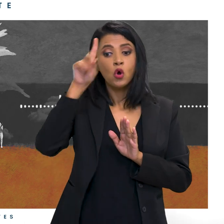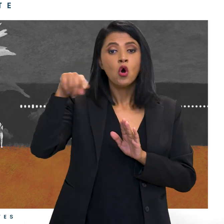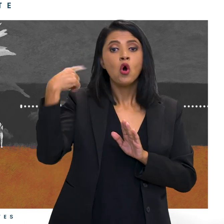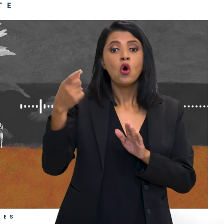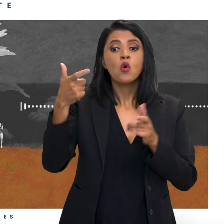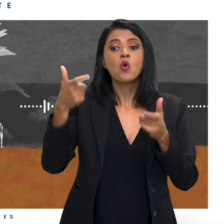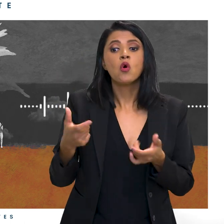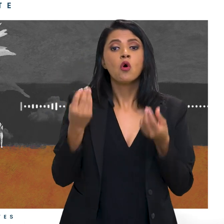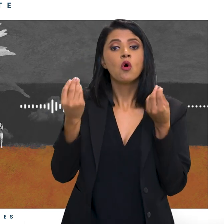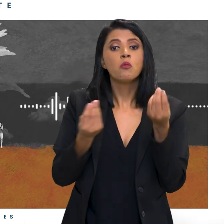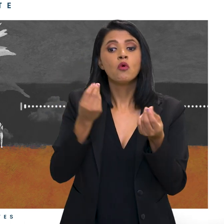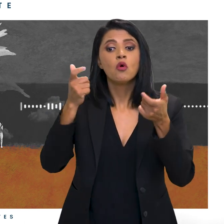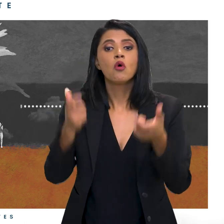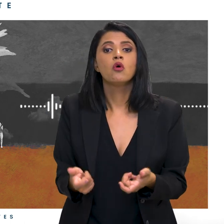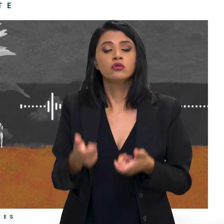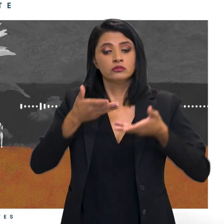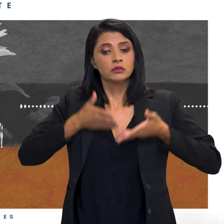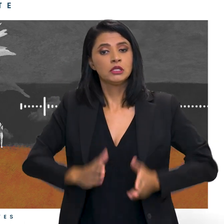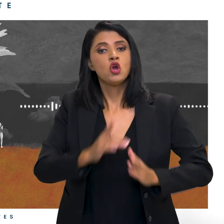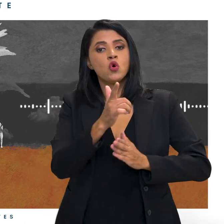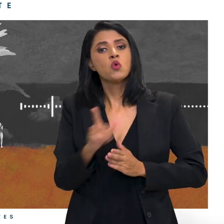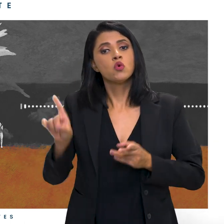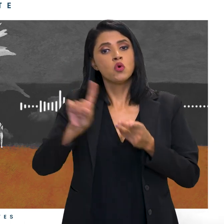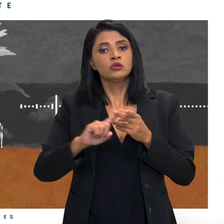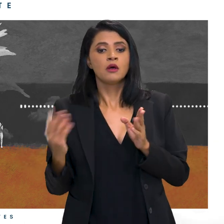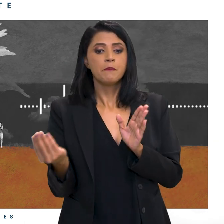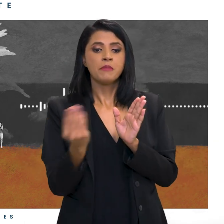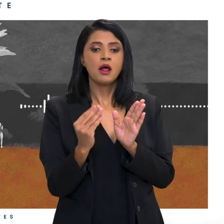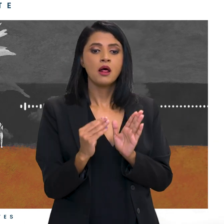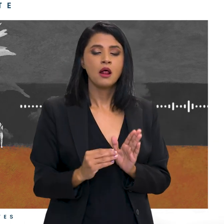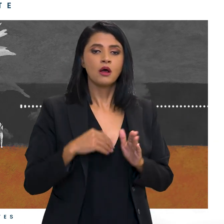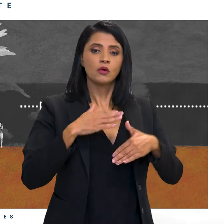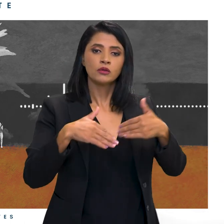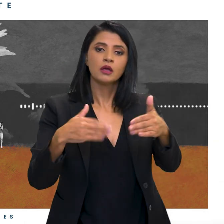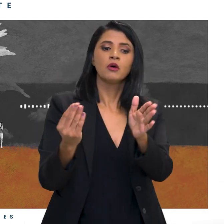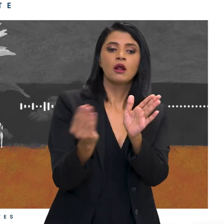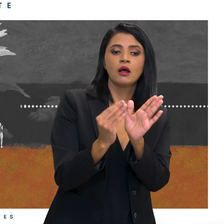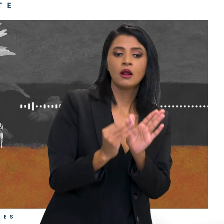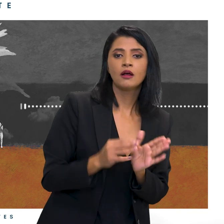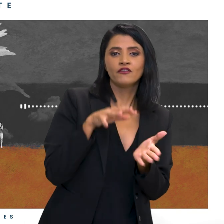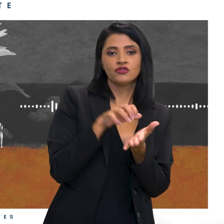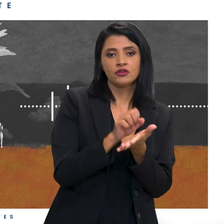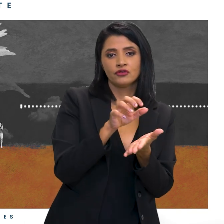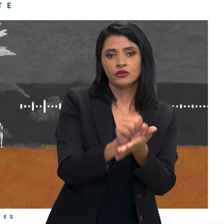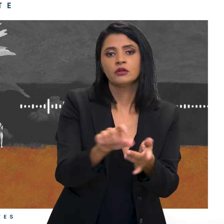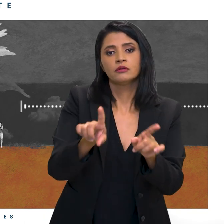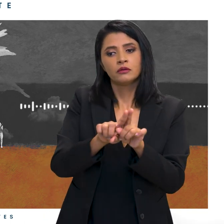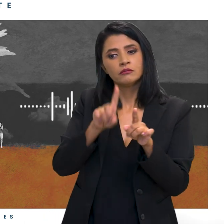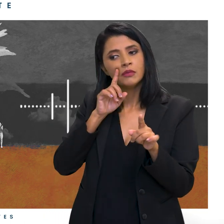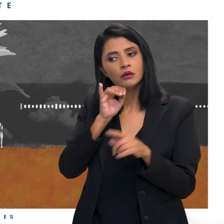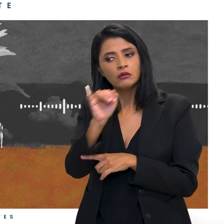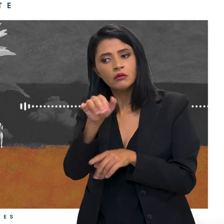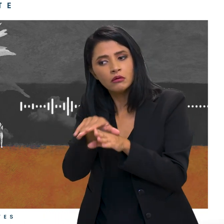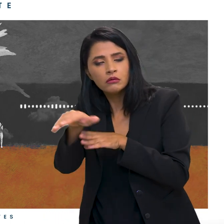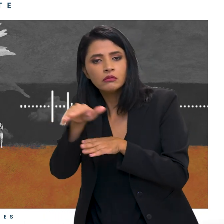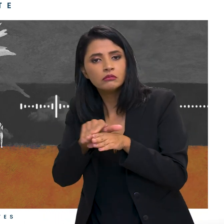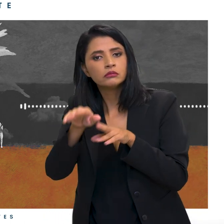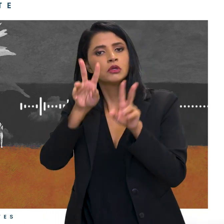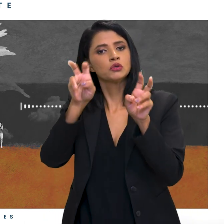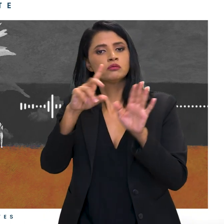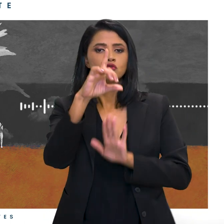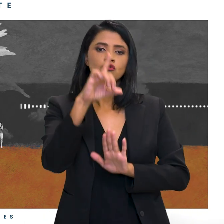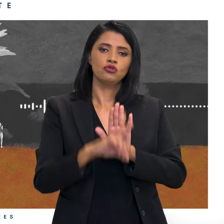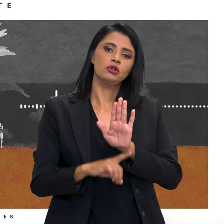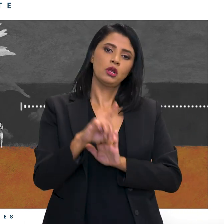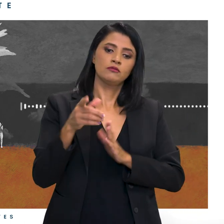como, onde e quando nasceu e tantos outros dados que vão sendo registrados ao longo do tempo. Além, é claro, de orientar as pessoas